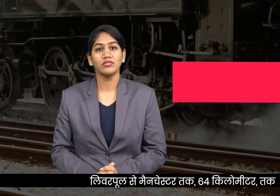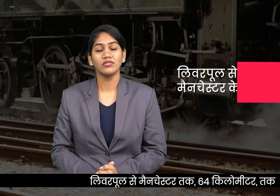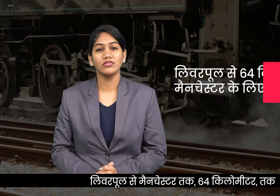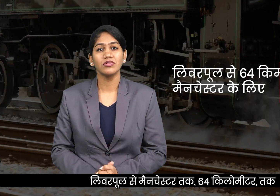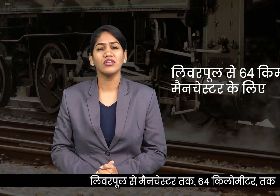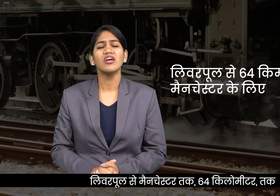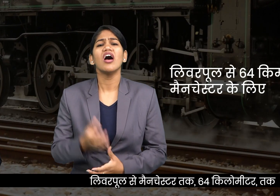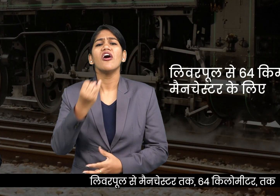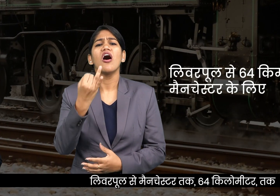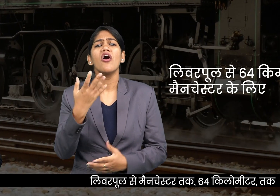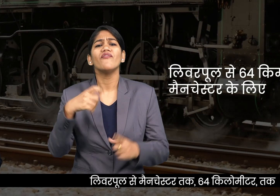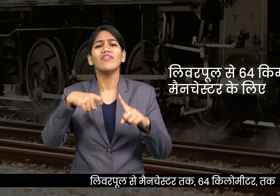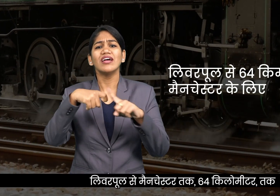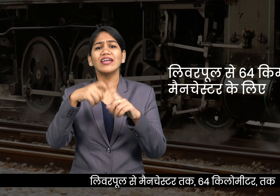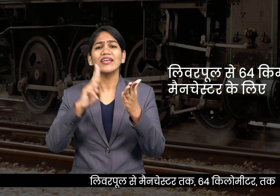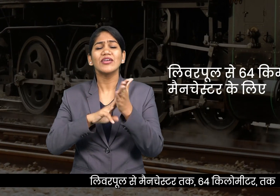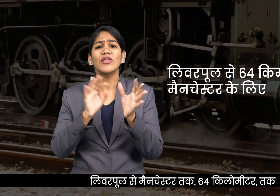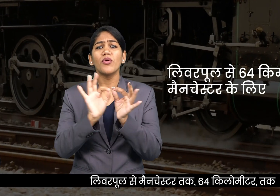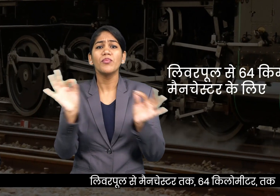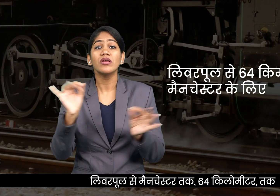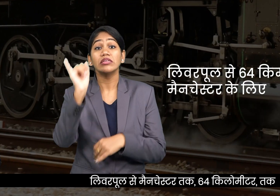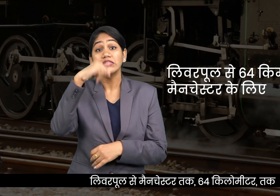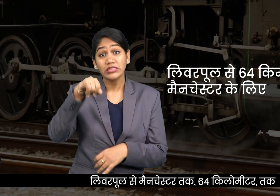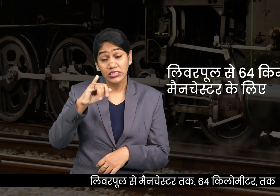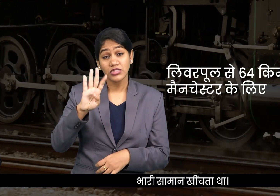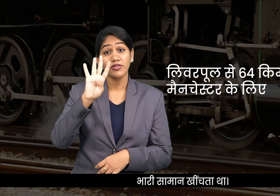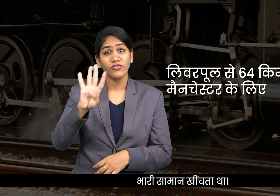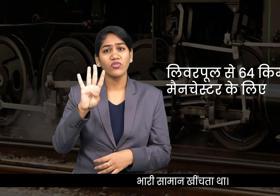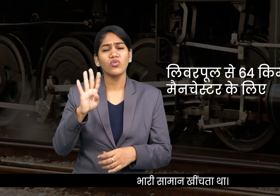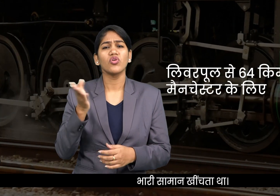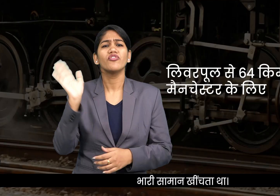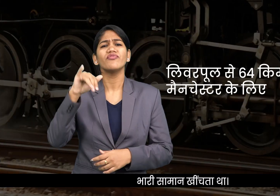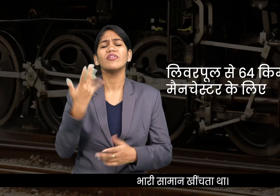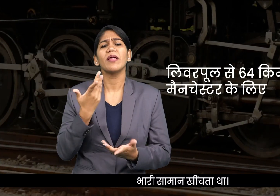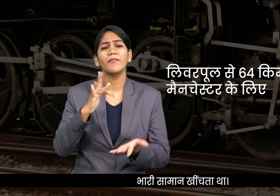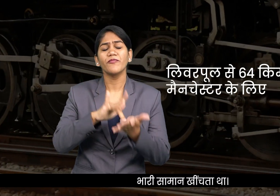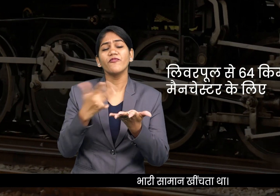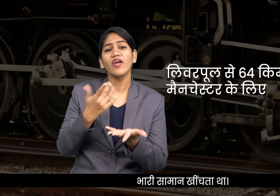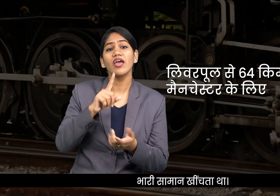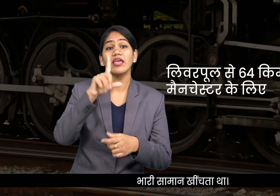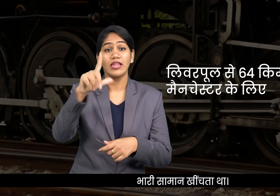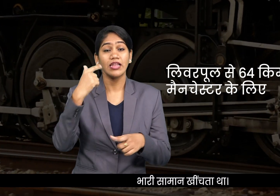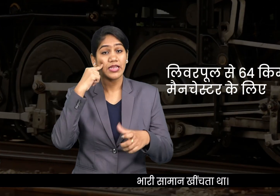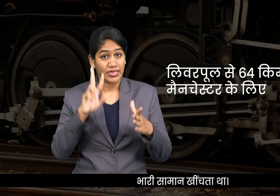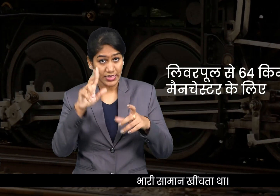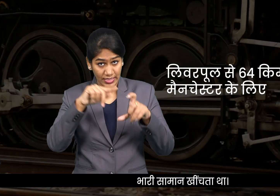लिवरपूल से मैनचेस्टर तक 64 किलोमीटर तक भारी सामान खींचता था।